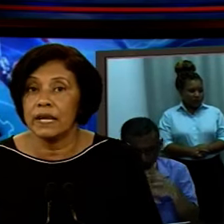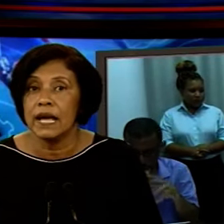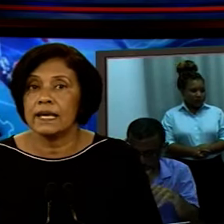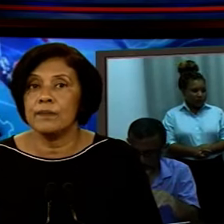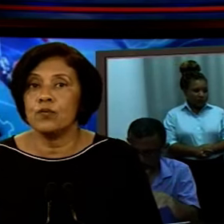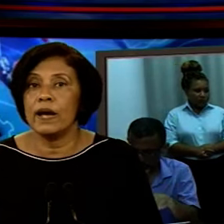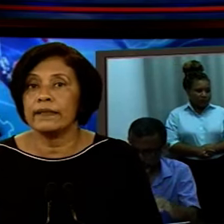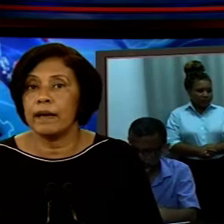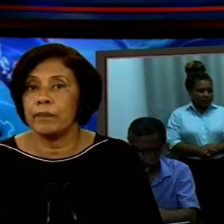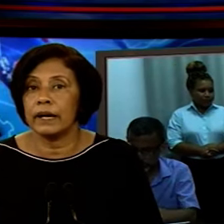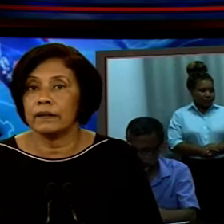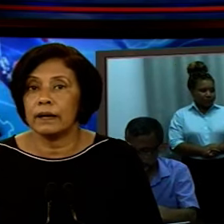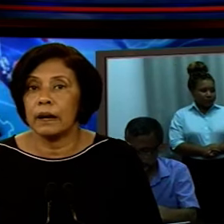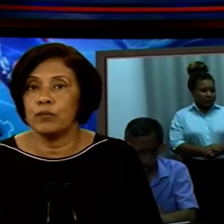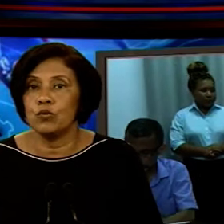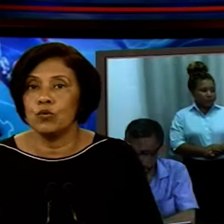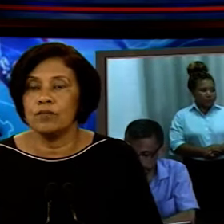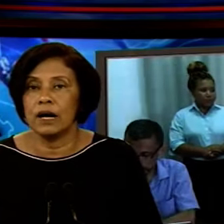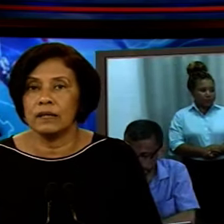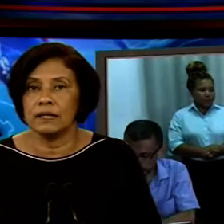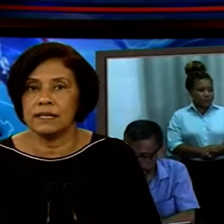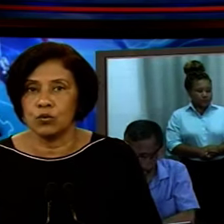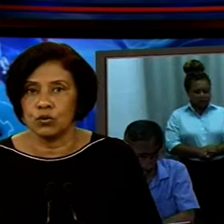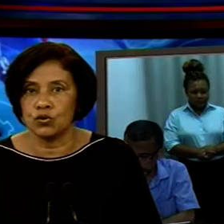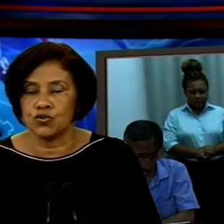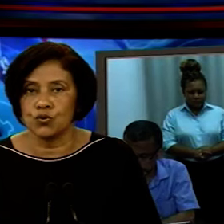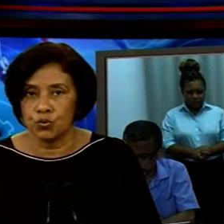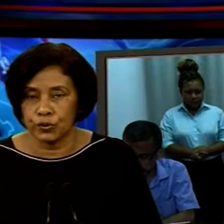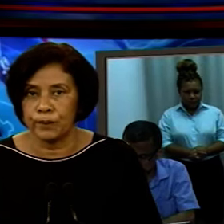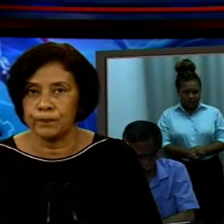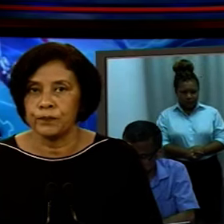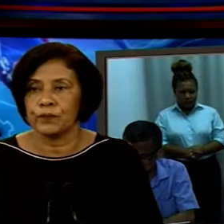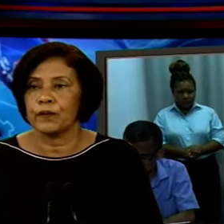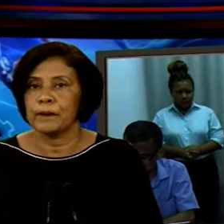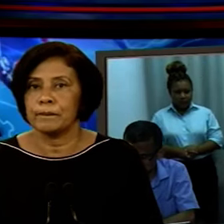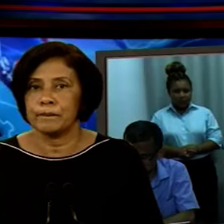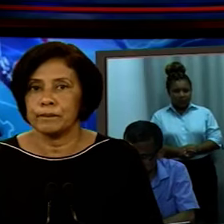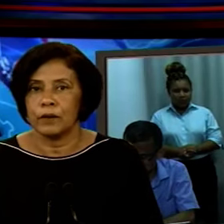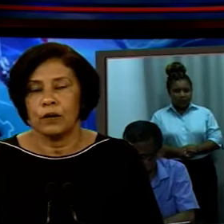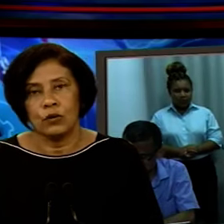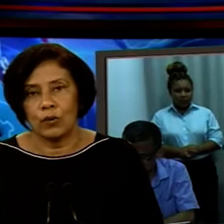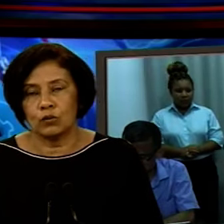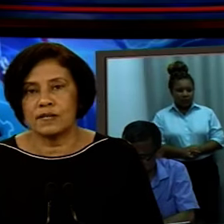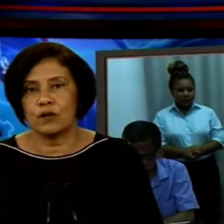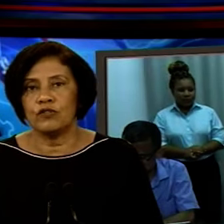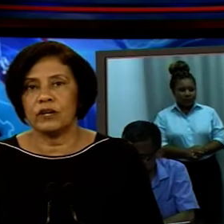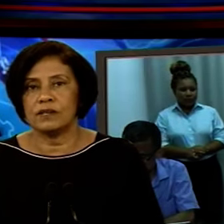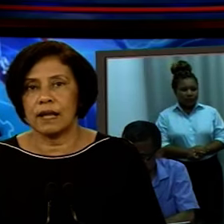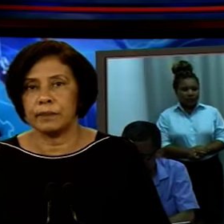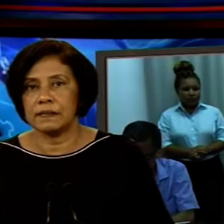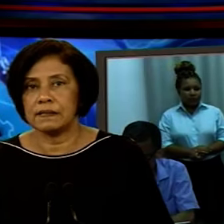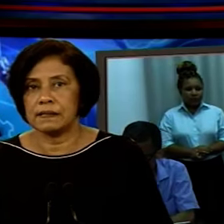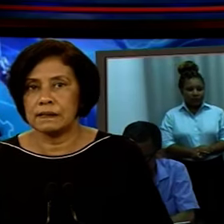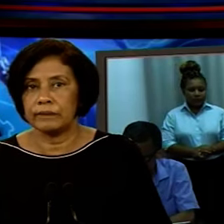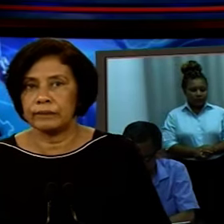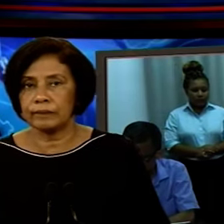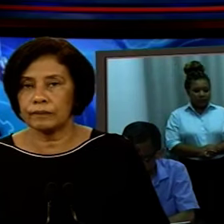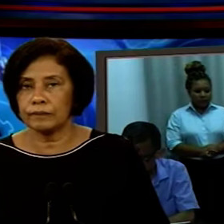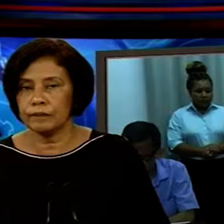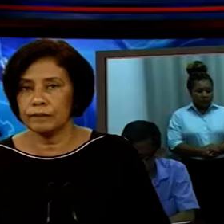David qui pour interprète pour ban Dimon Soud nous la conférence la presse.